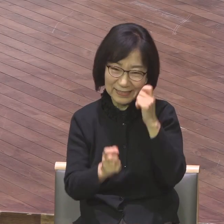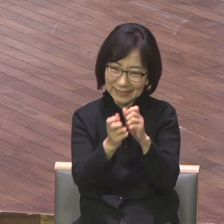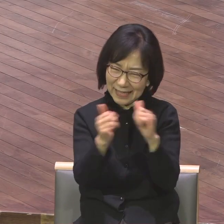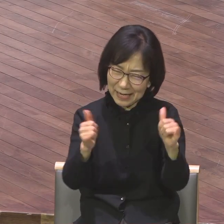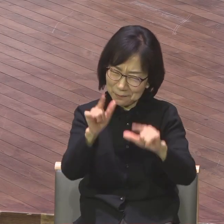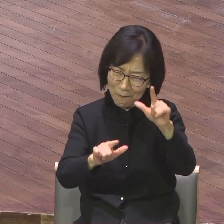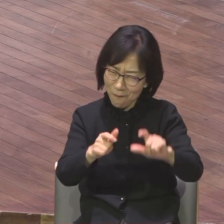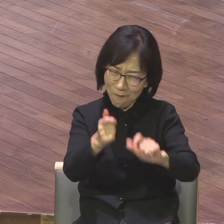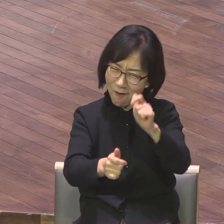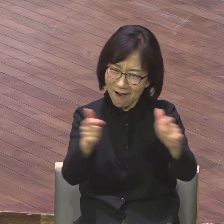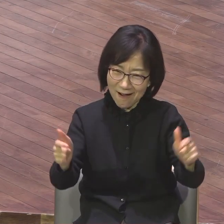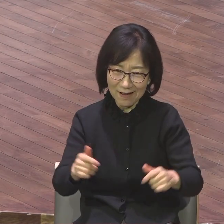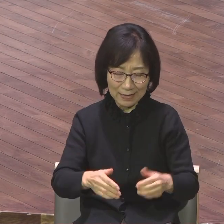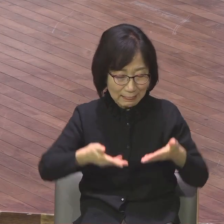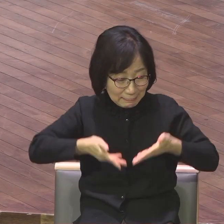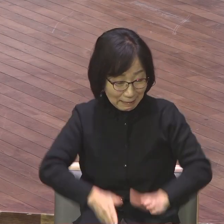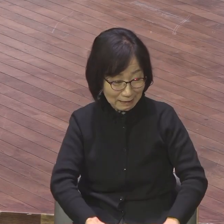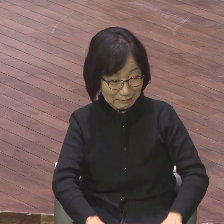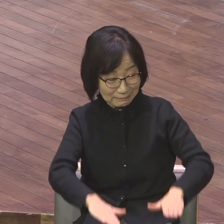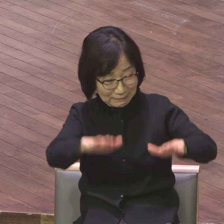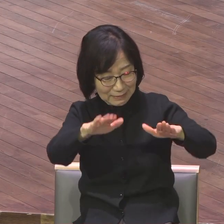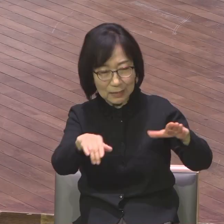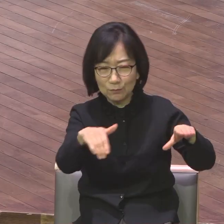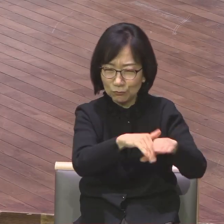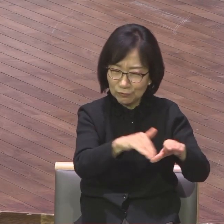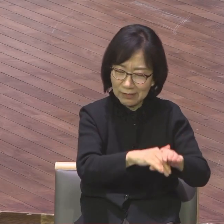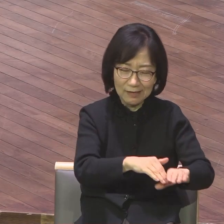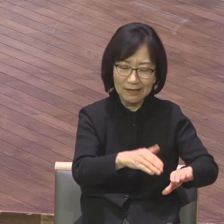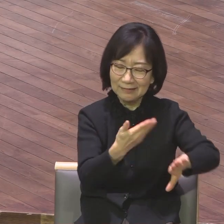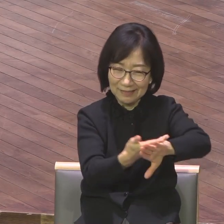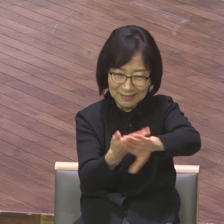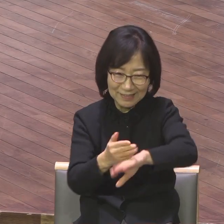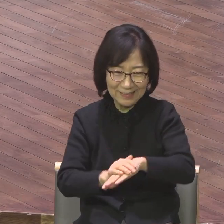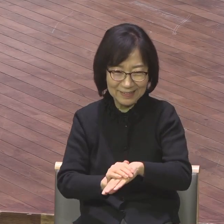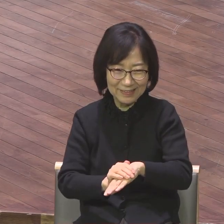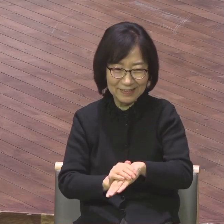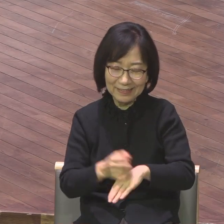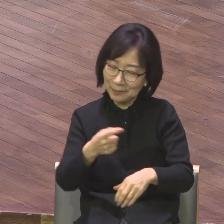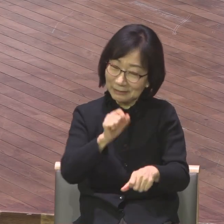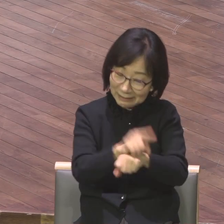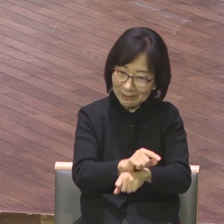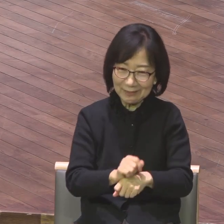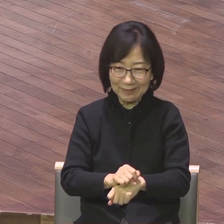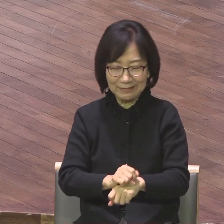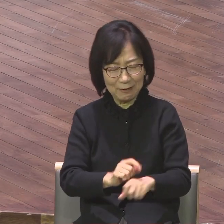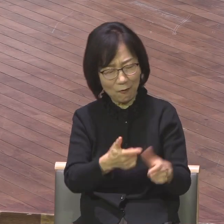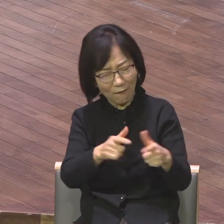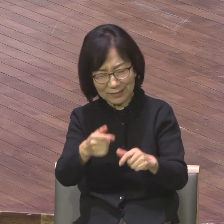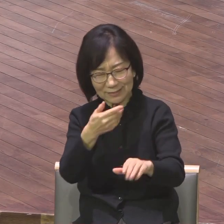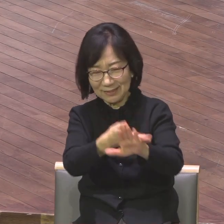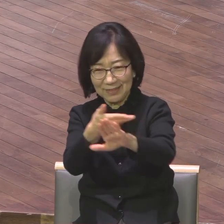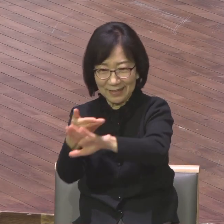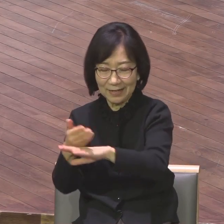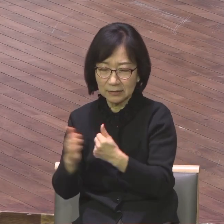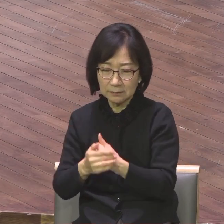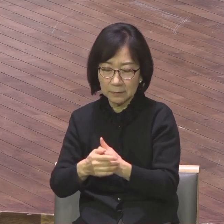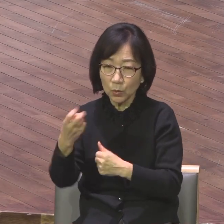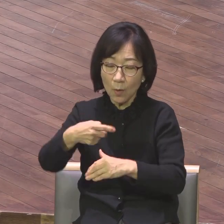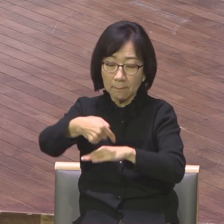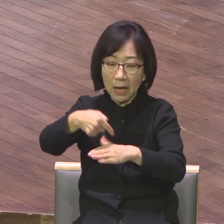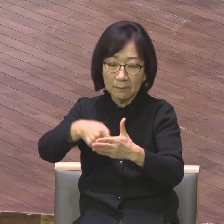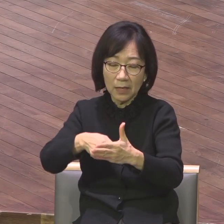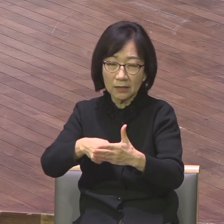다릅니다. 문화가 다 다릅니다. 그래서 그 사람의 마음에 어떤 상처가 있는지 아무도 알 수